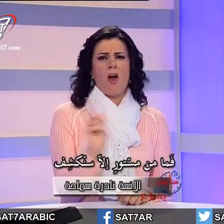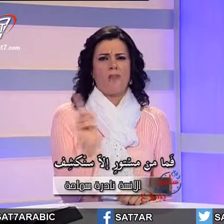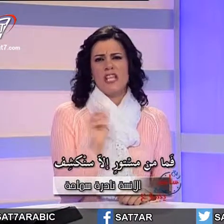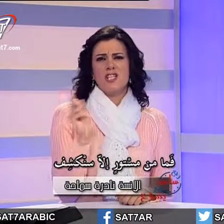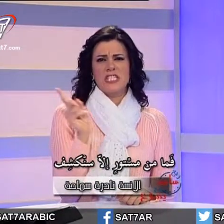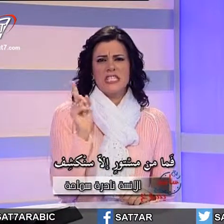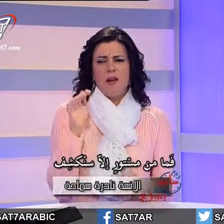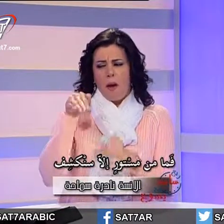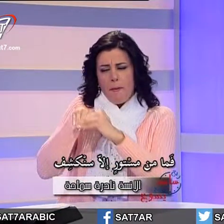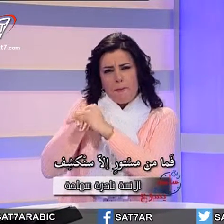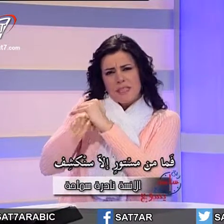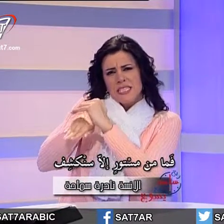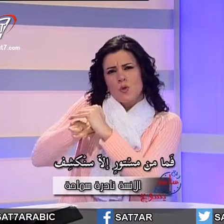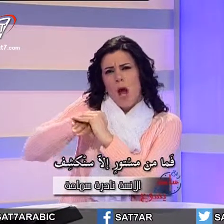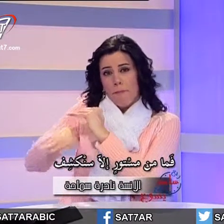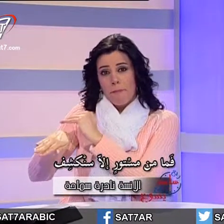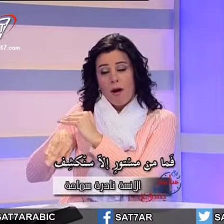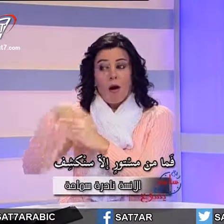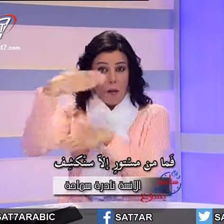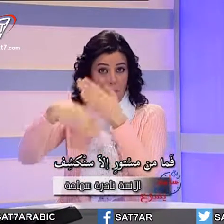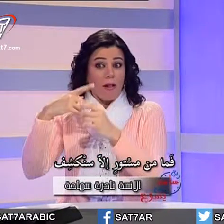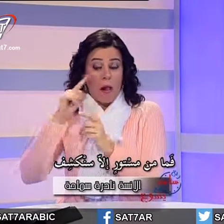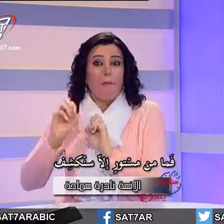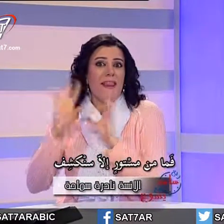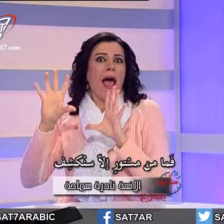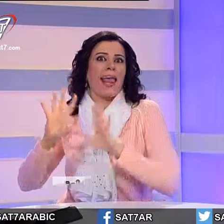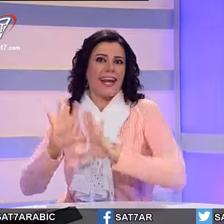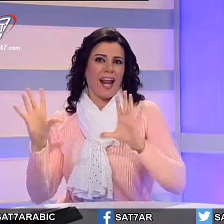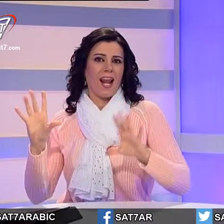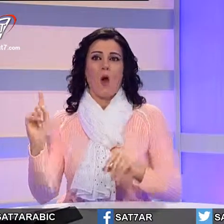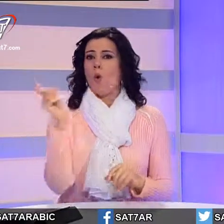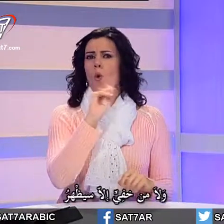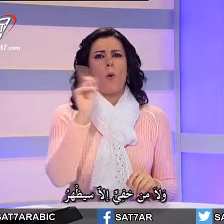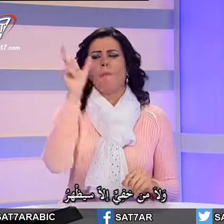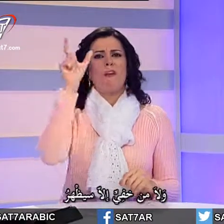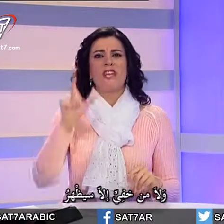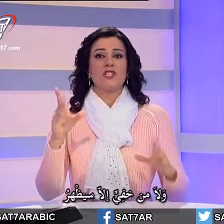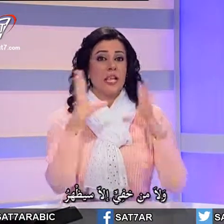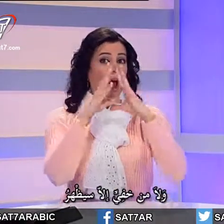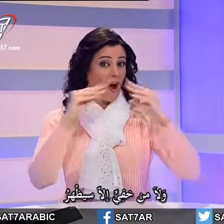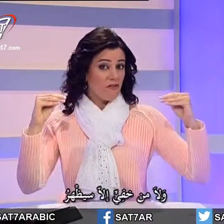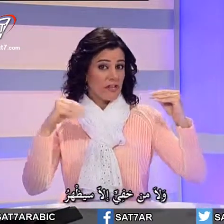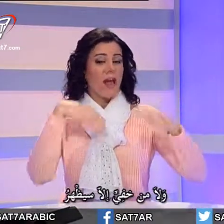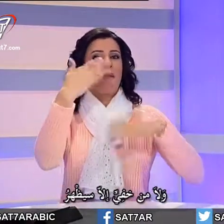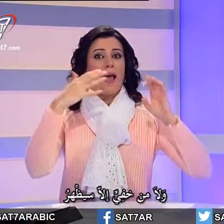فما من مستور إلا سينكشف، ولا من خفي